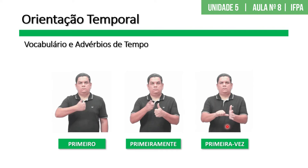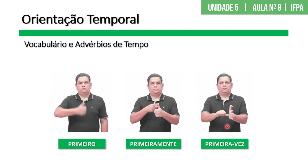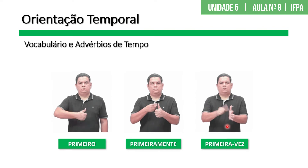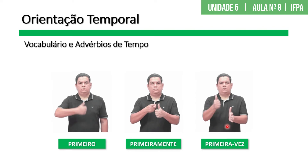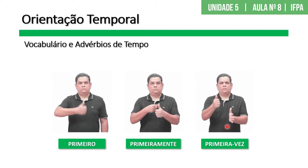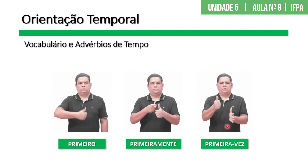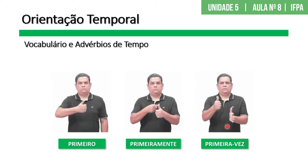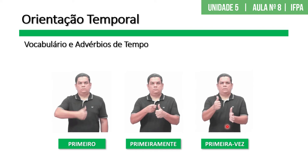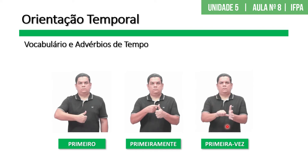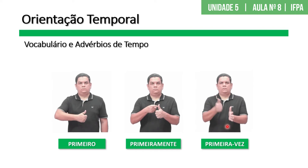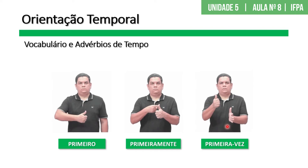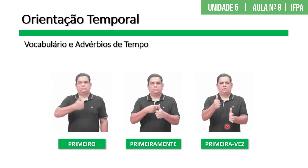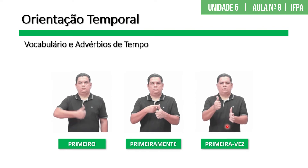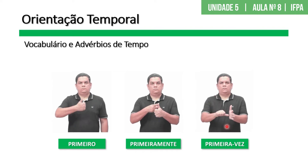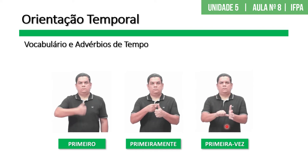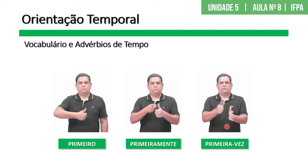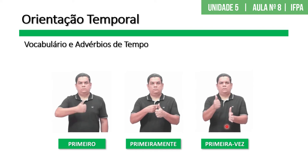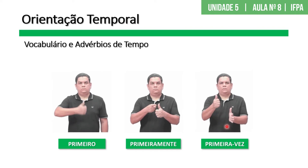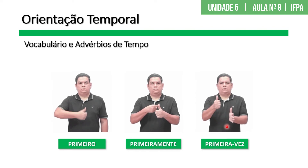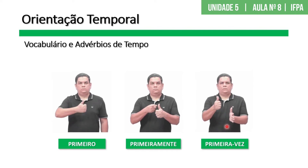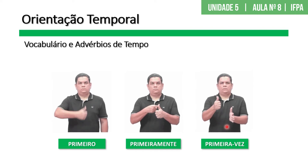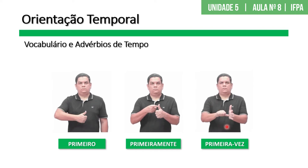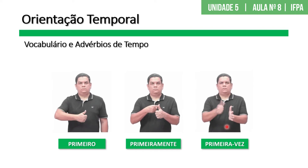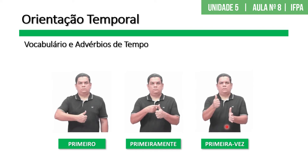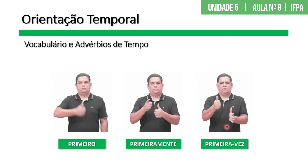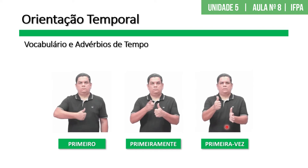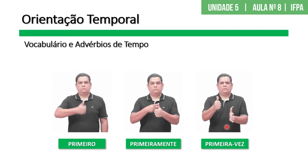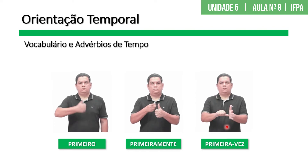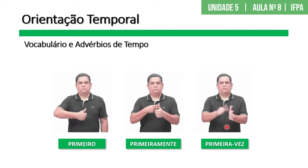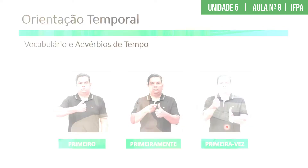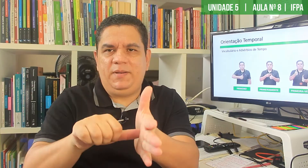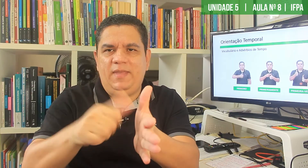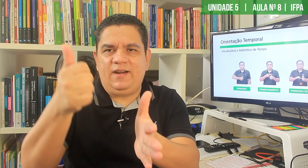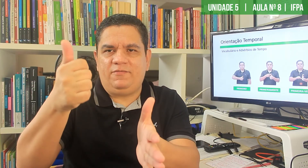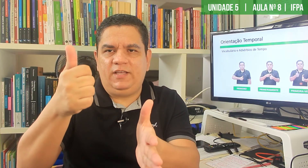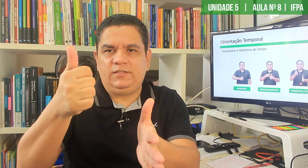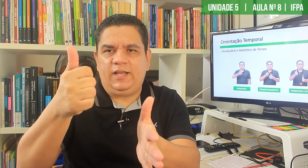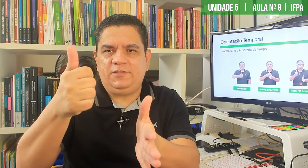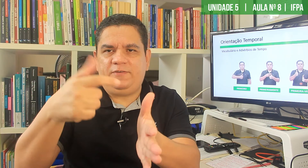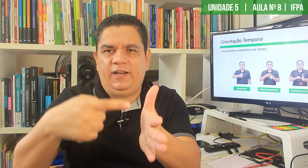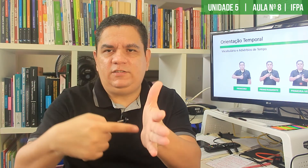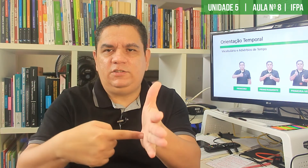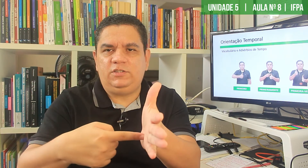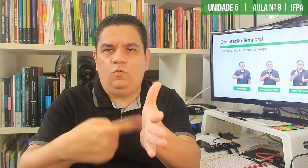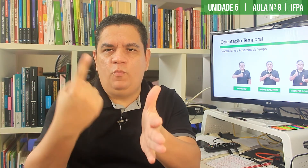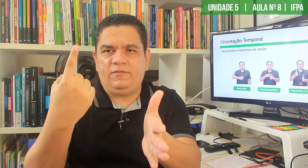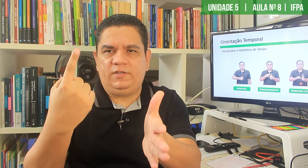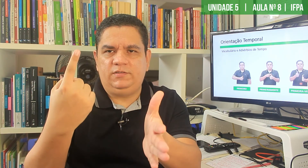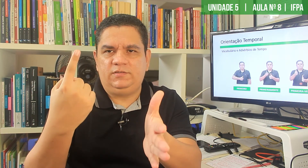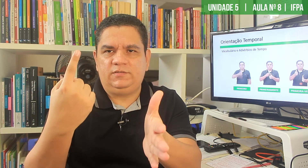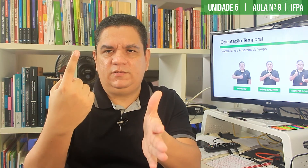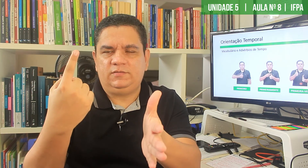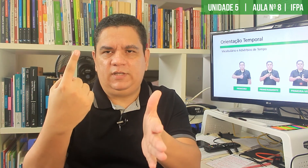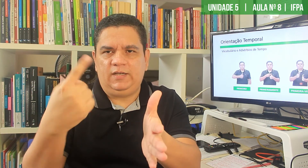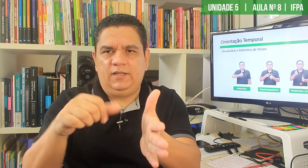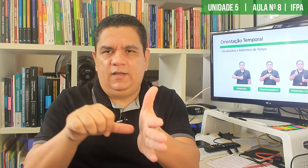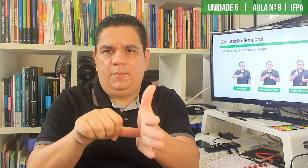aqui, tá? Número 1 cardinal na mão. E vocês percebam que primeira vez é diferente de uma vez, tá?